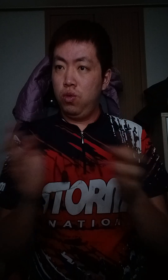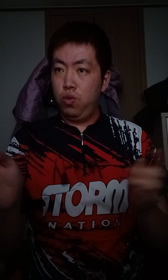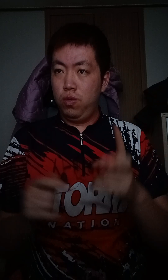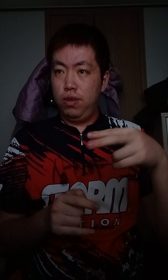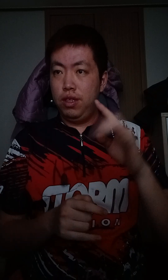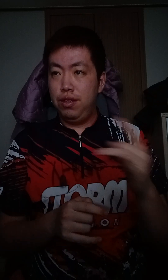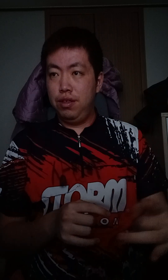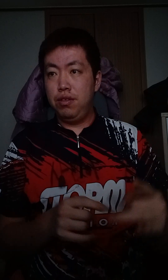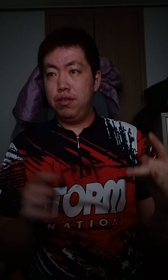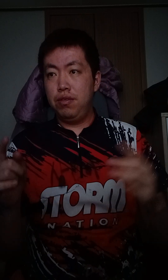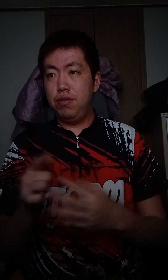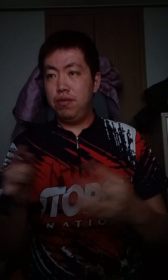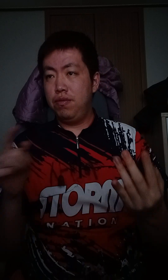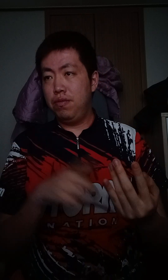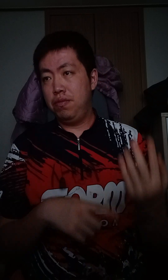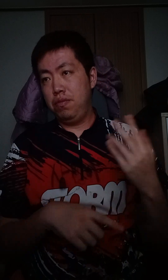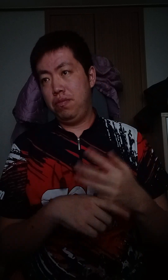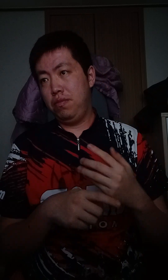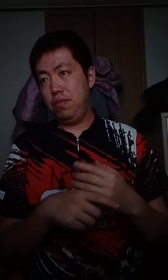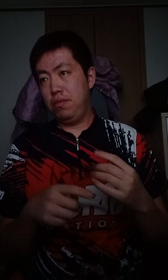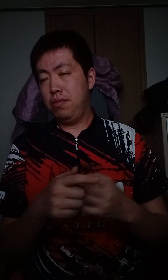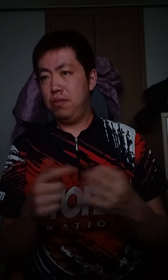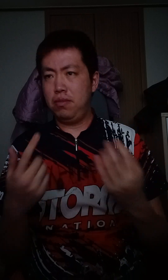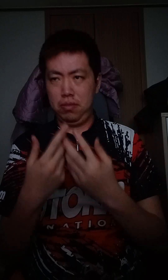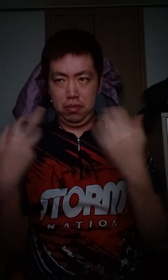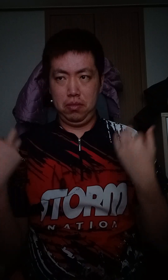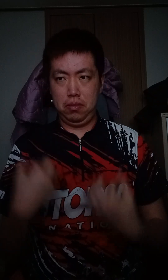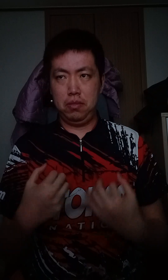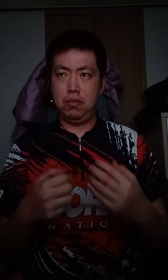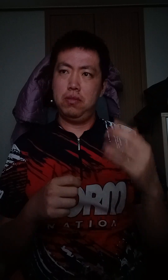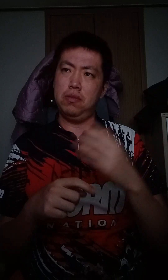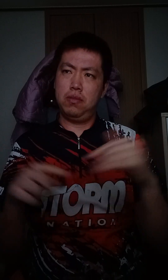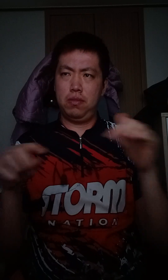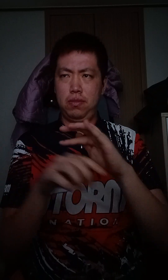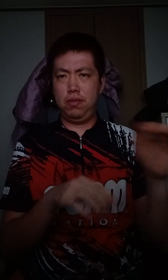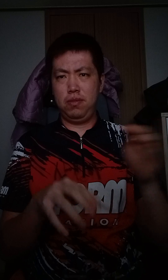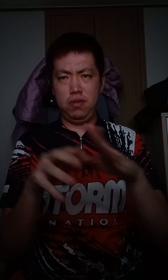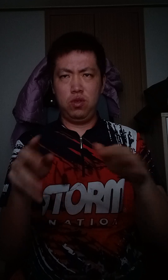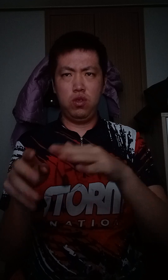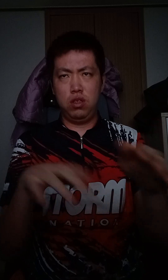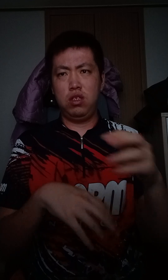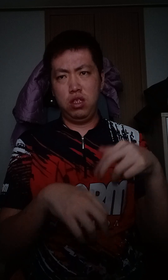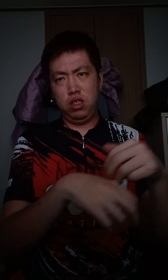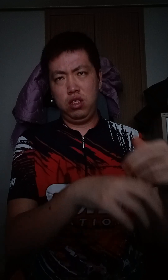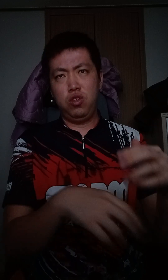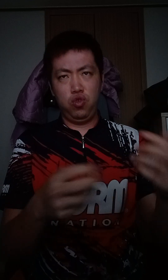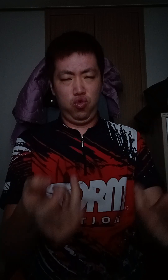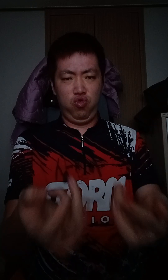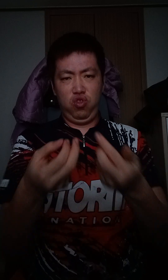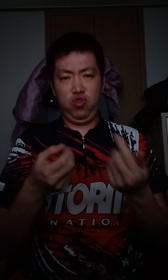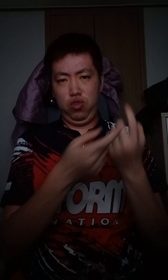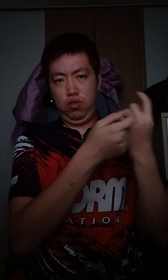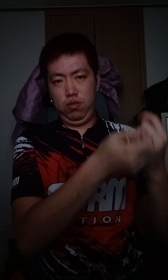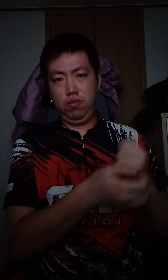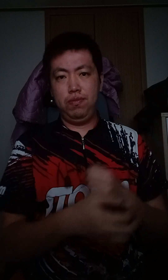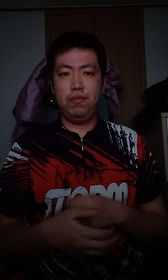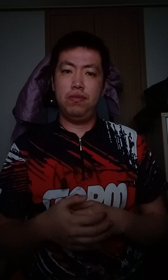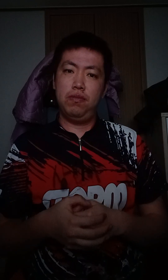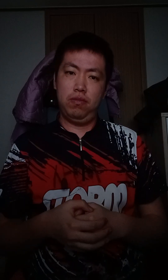소방대원들은 승객들에게 방화복을 입혀 깨진 앞유리창을 통해 버스 밖으로 구조했습니다. 괜찮으세요? 어디